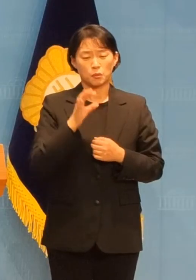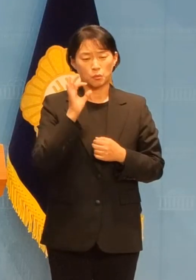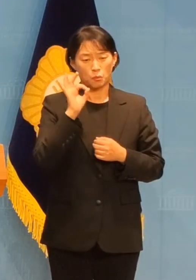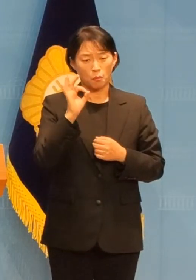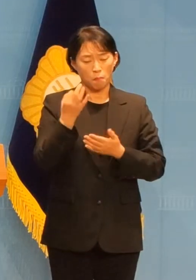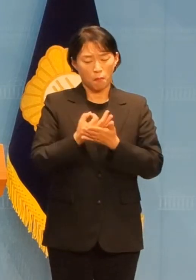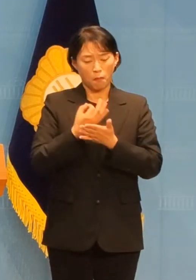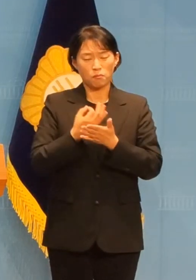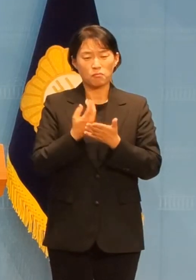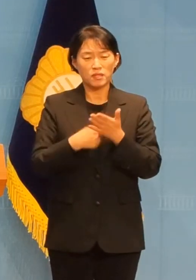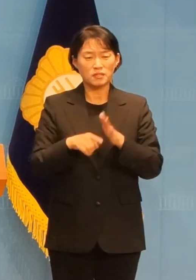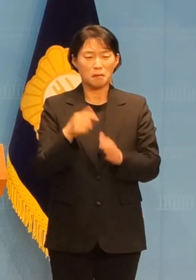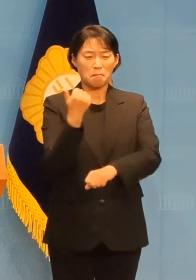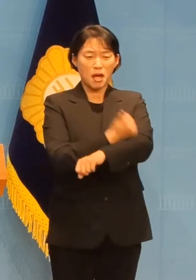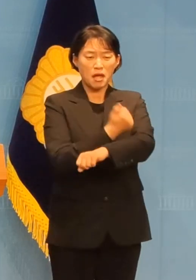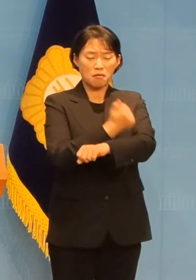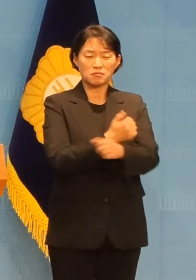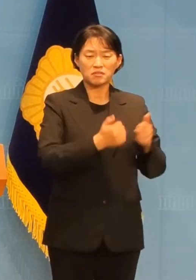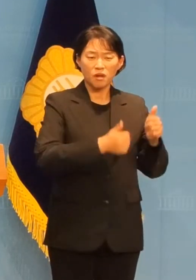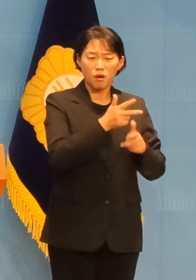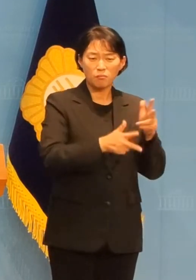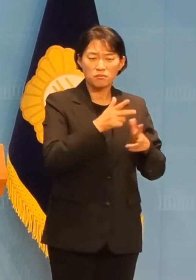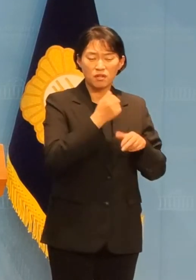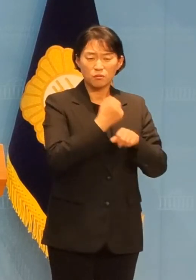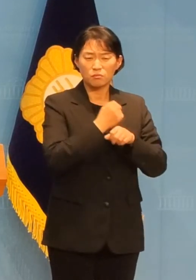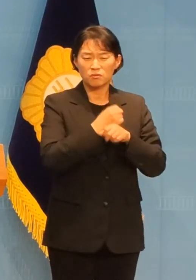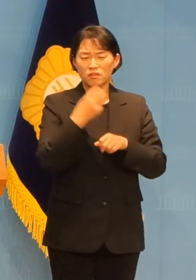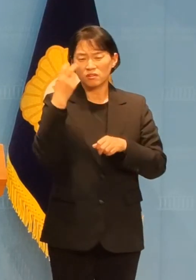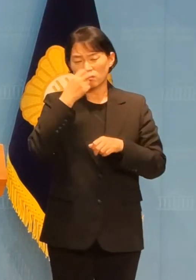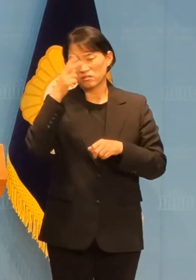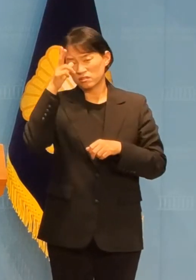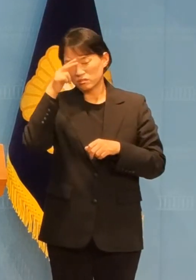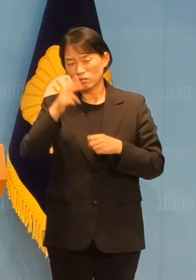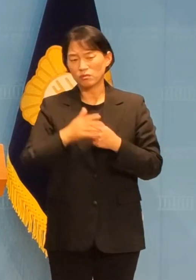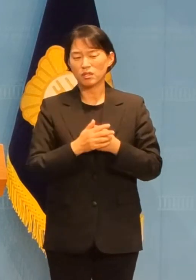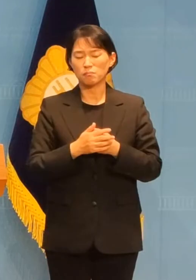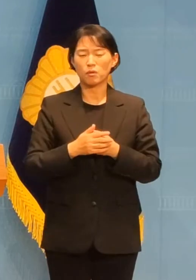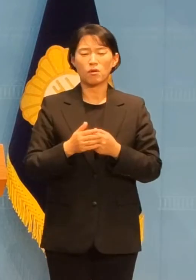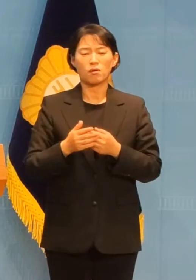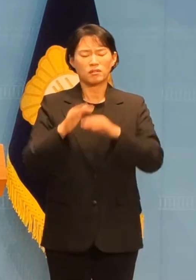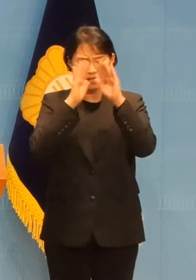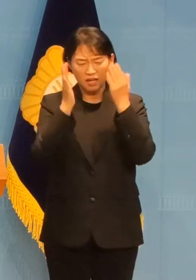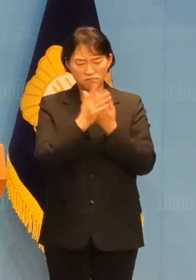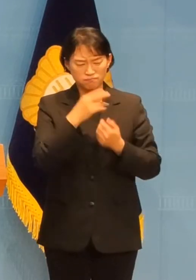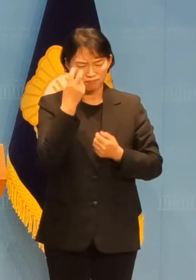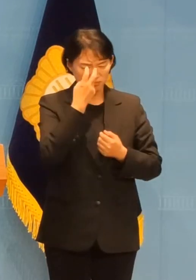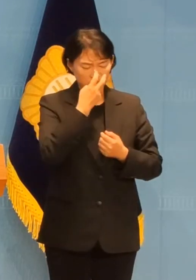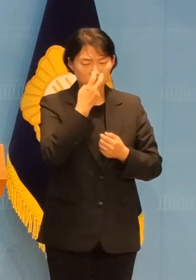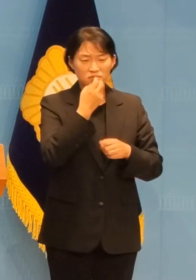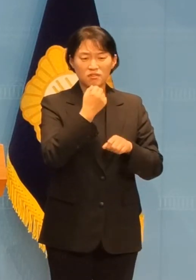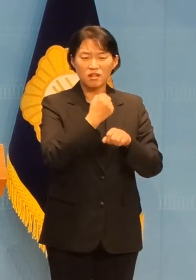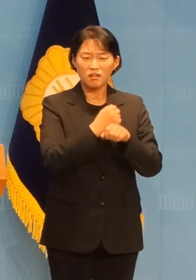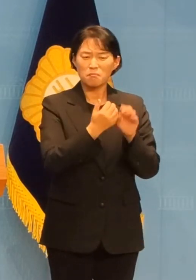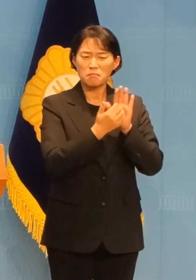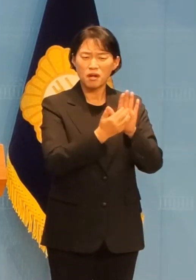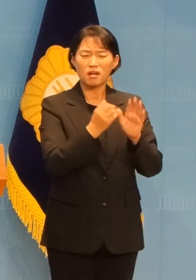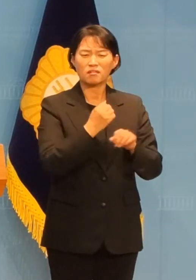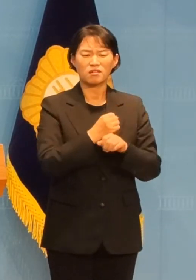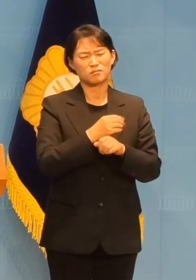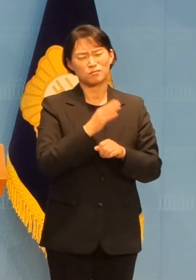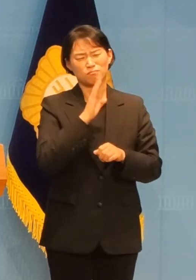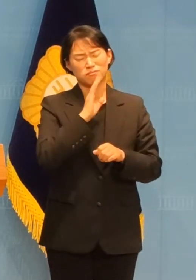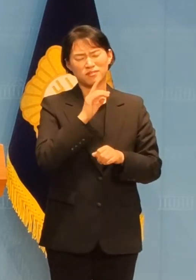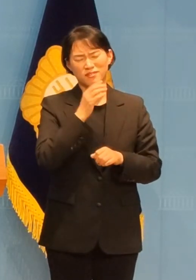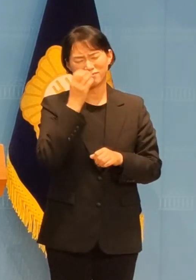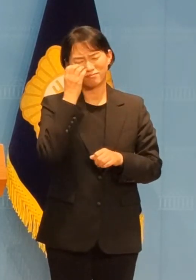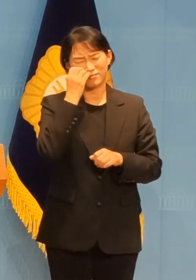했고 이에 대한 수사가 시작되자 경찰청, 관세청 등 권력기관이 총출동해 수사를 막았다는 황당무계한